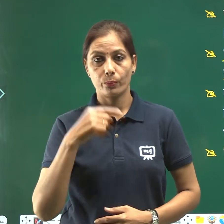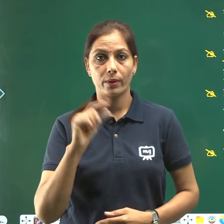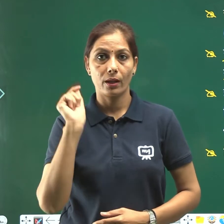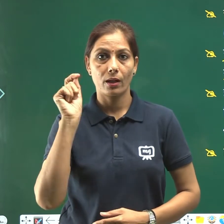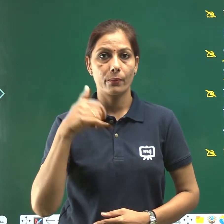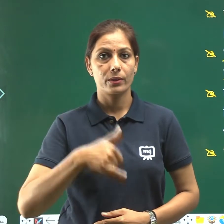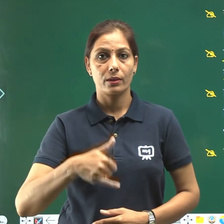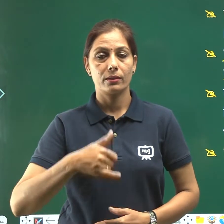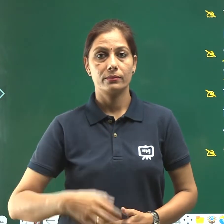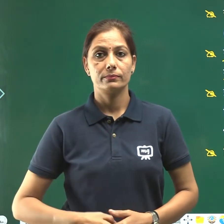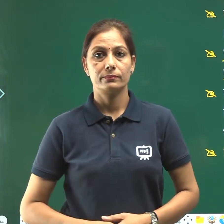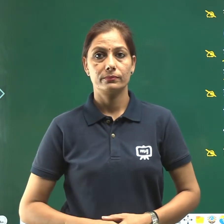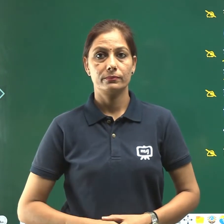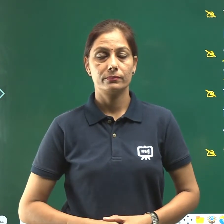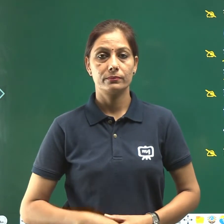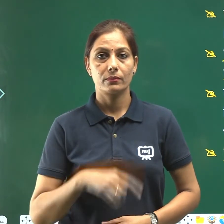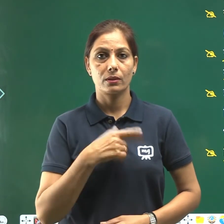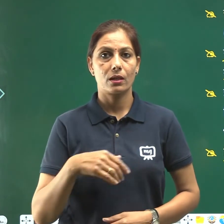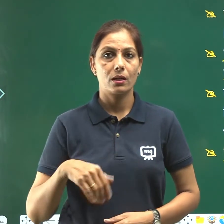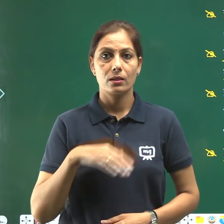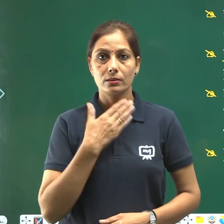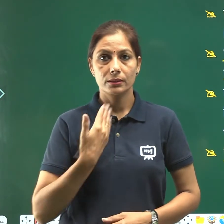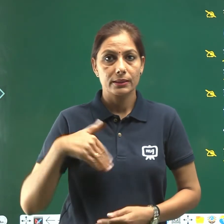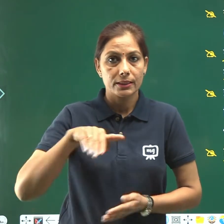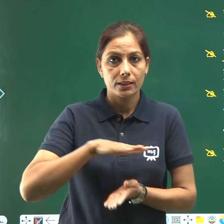कार्य किया। इनका निधन